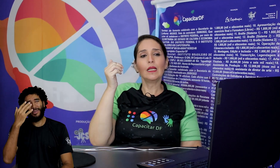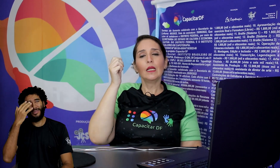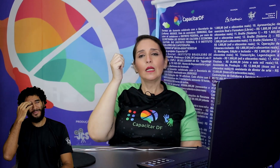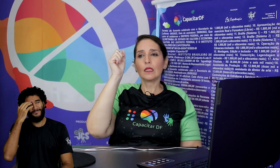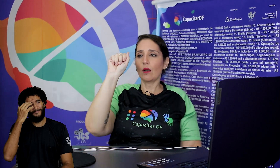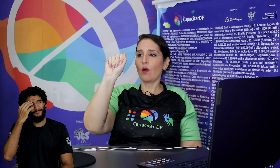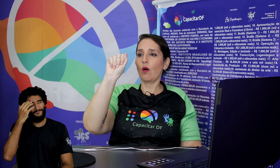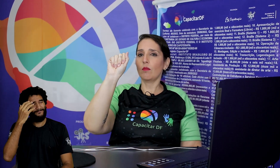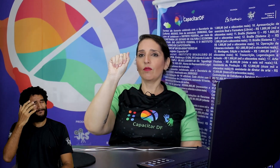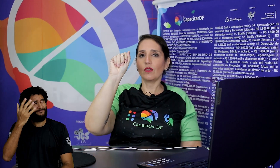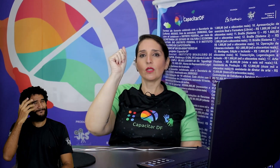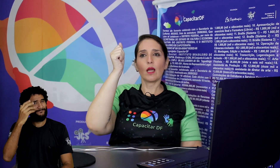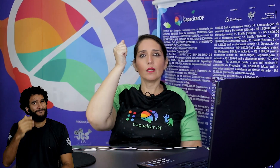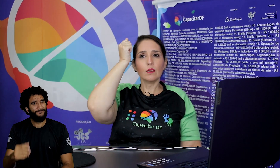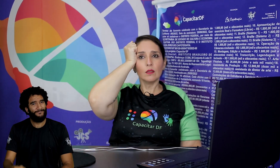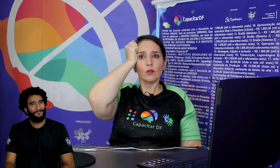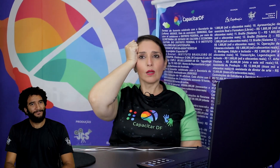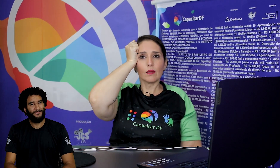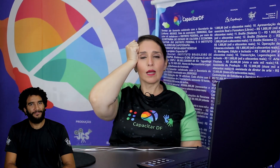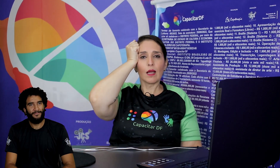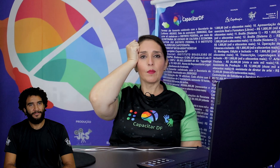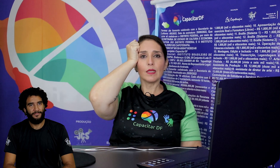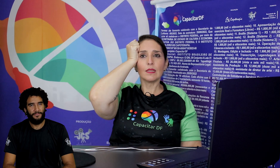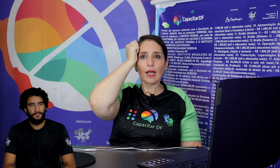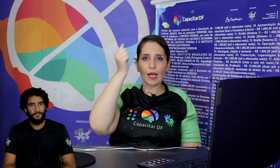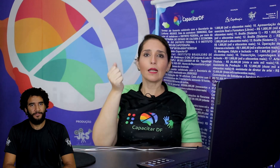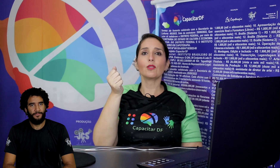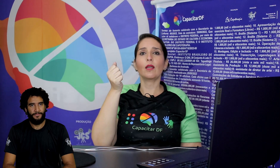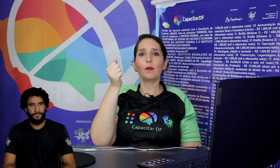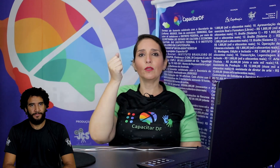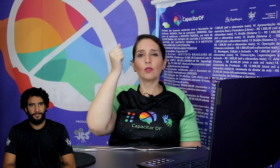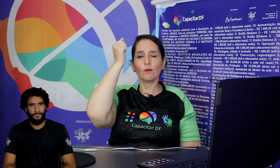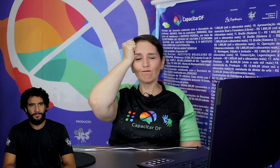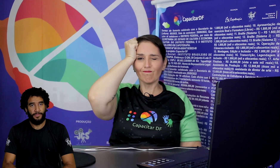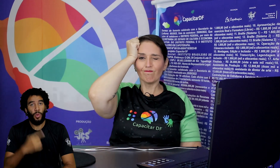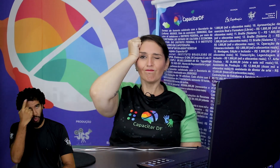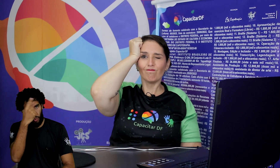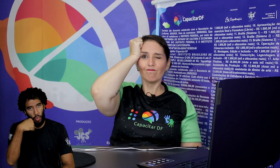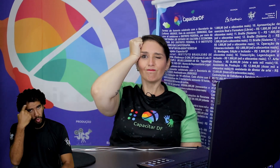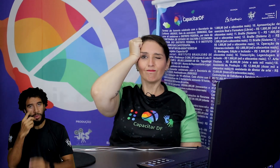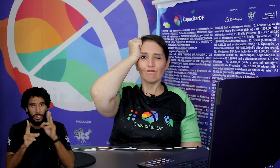né? Então, ó, mão fechada, do lado da cabeça e a cara de arrependido.